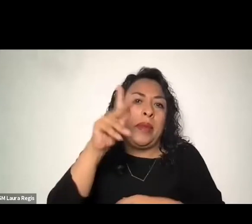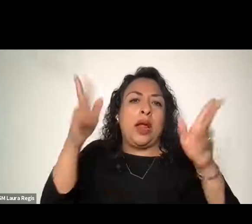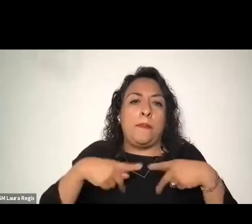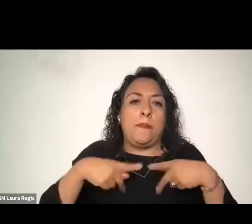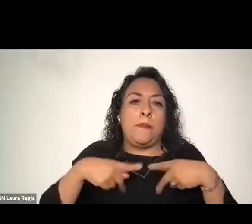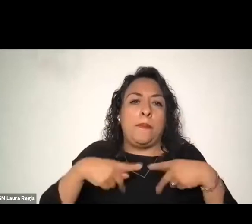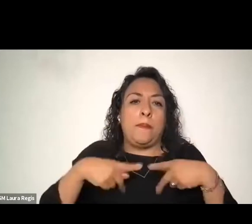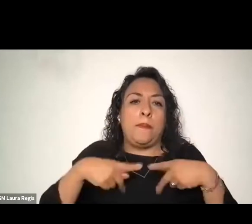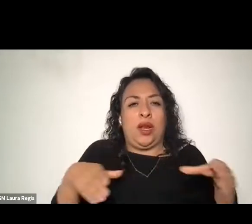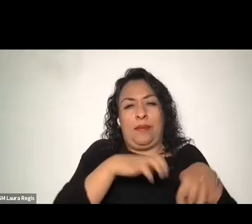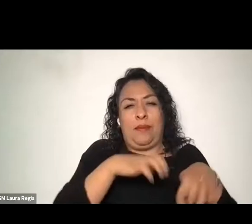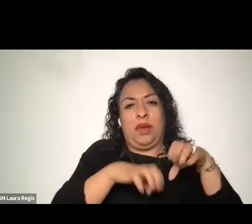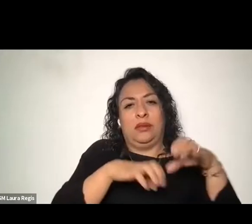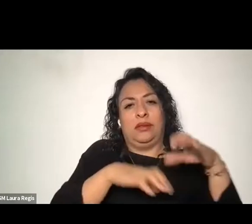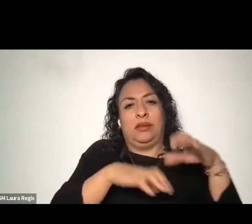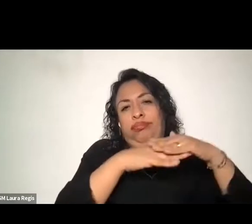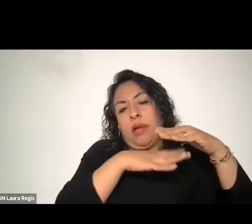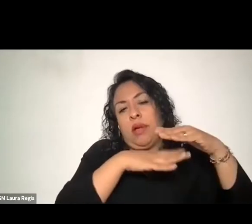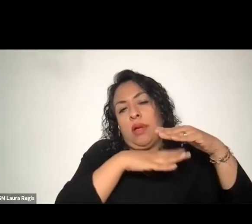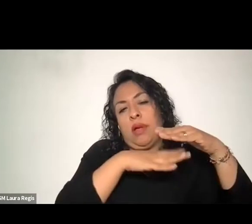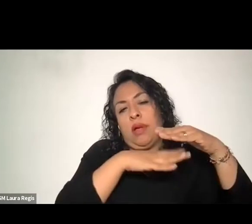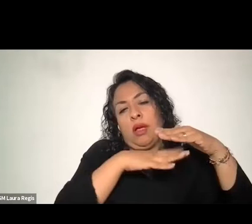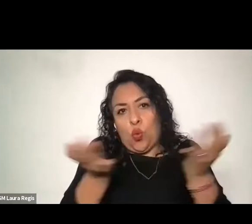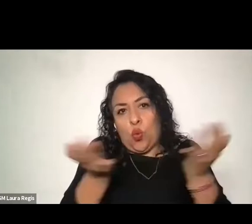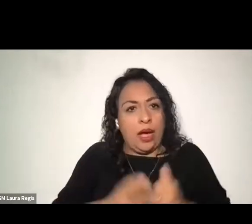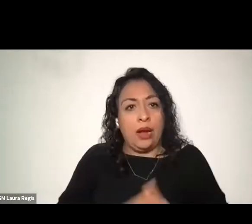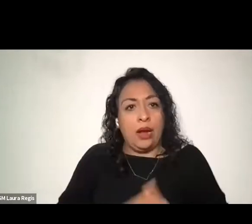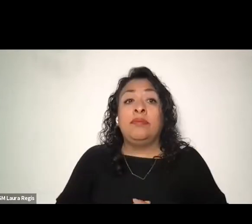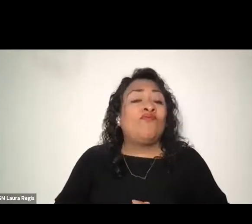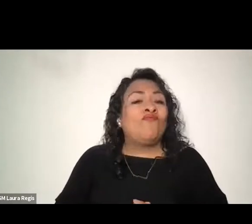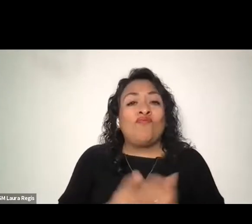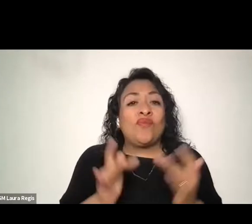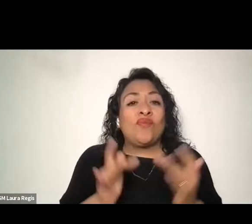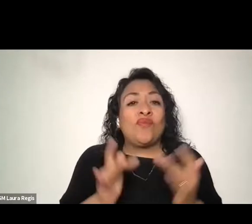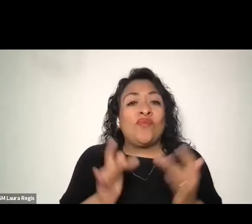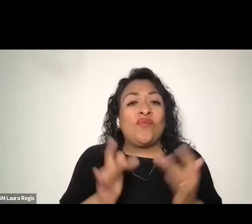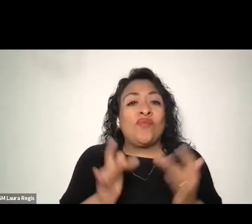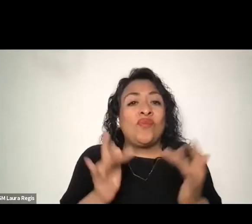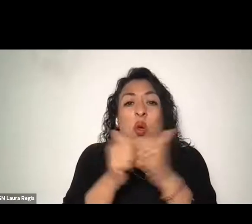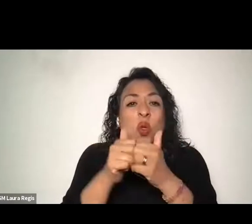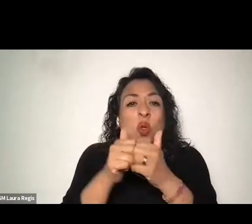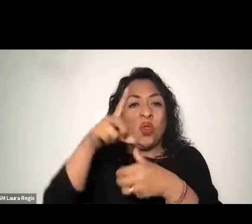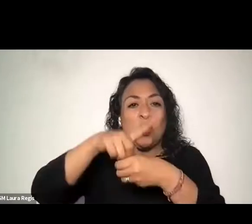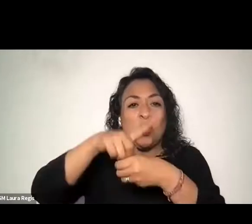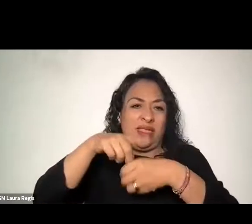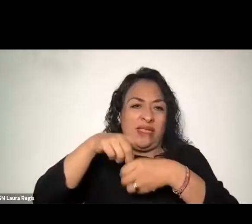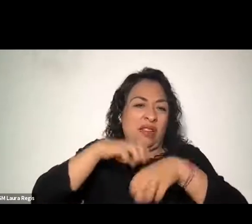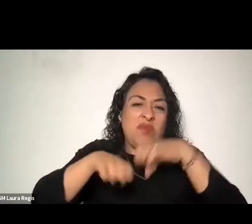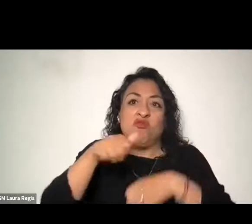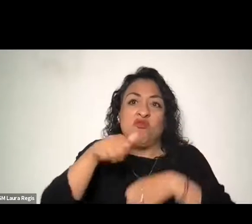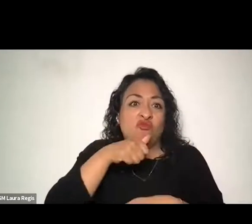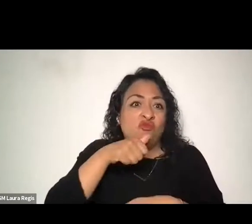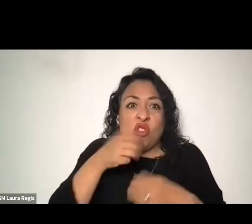tiene un límite también, ¿no? No ha habido acercamiento de ninguna donataria, pues en realidad es porque